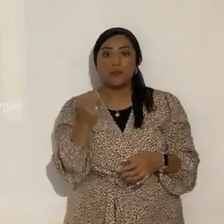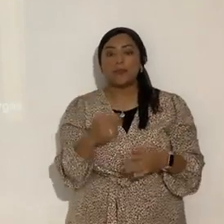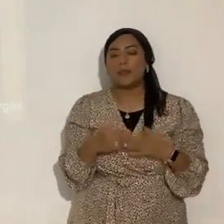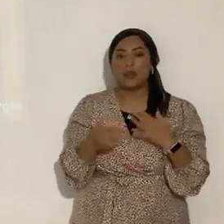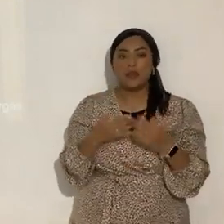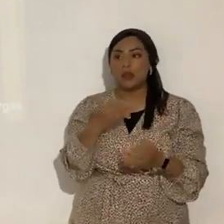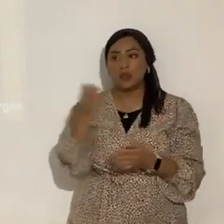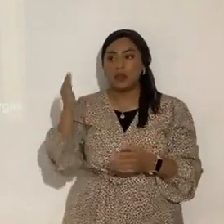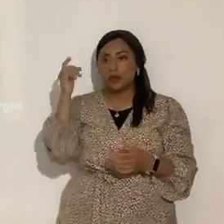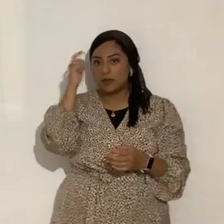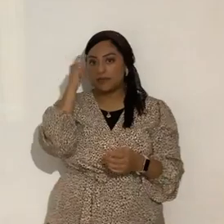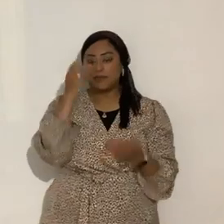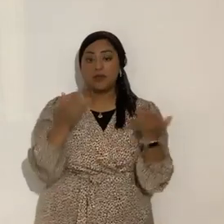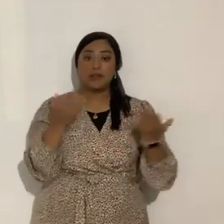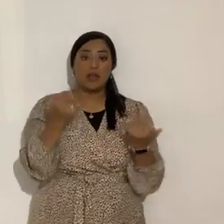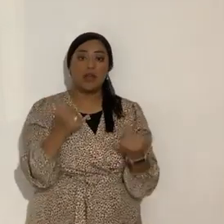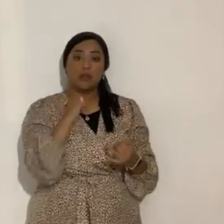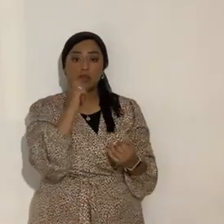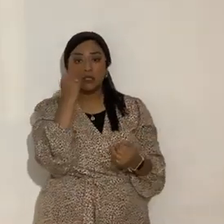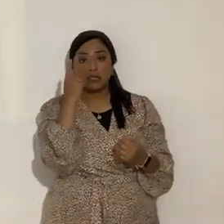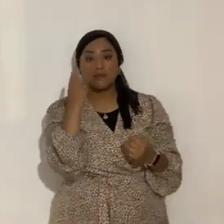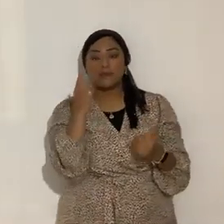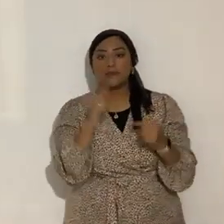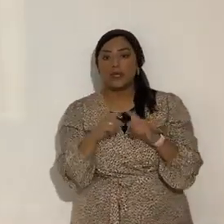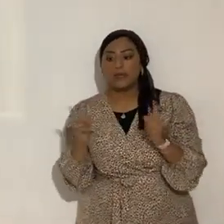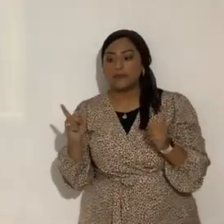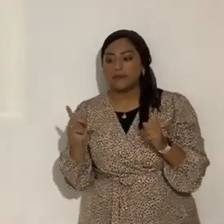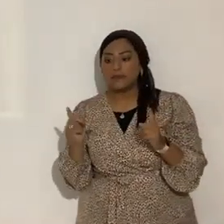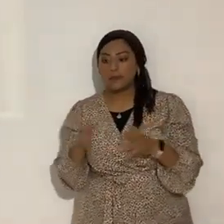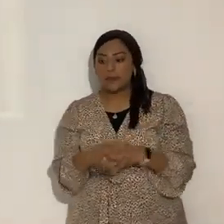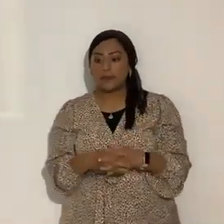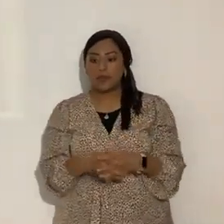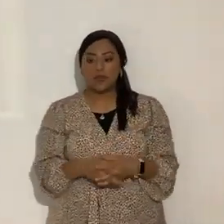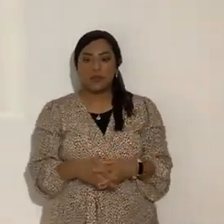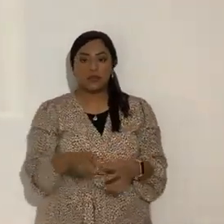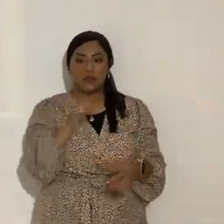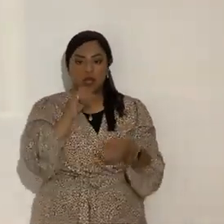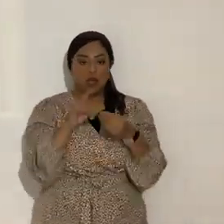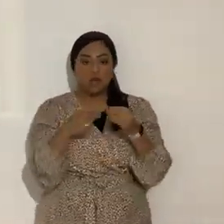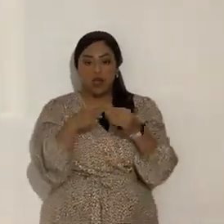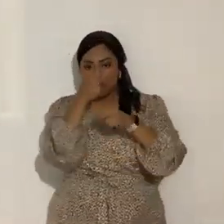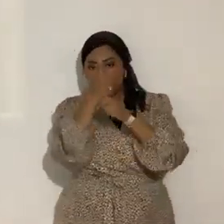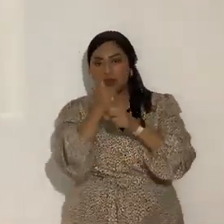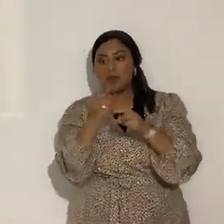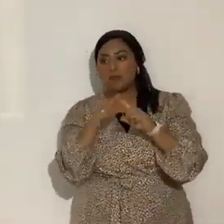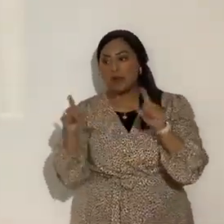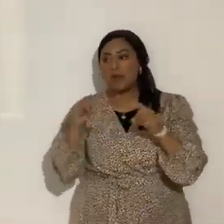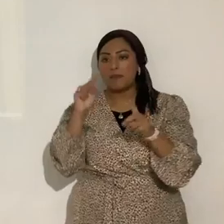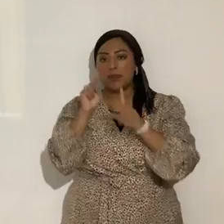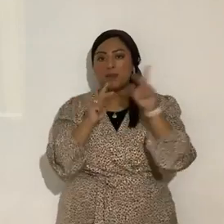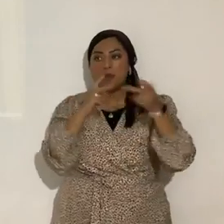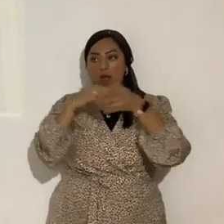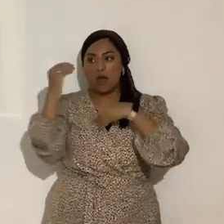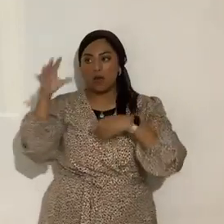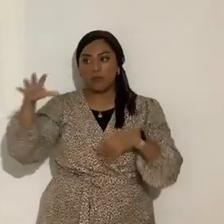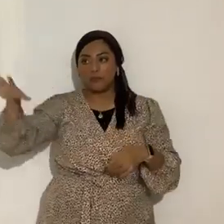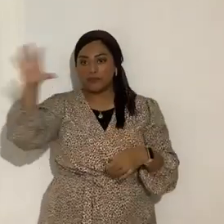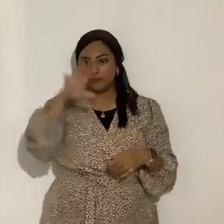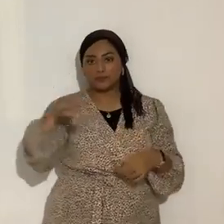sean inteligentes, no lo entiendan, pero no me refiero a los hermanos, sino a la gente en general. Bueno,